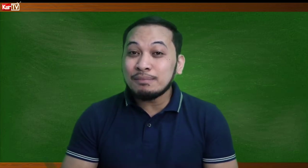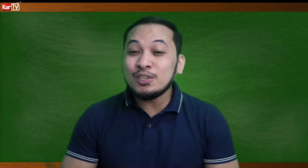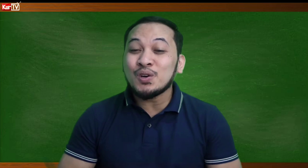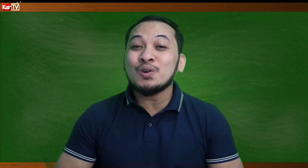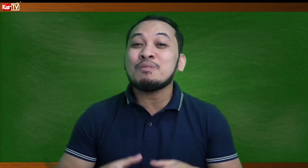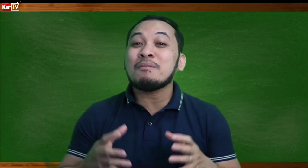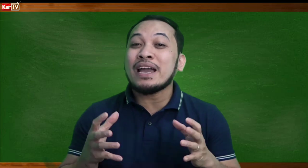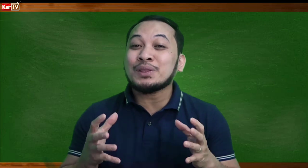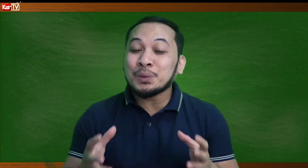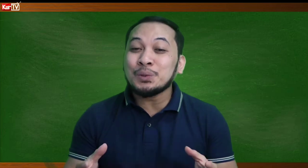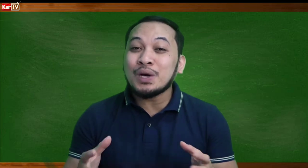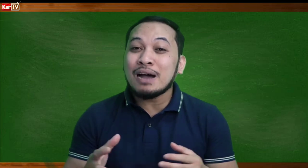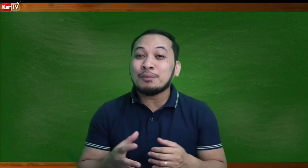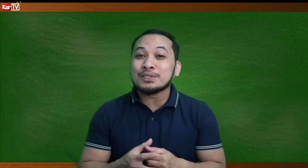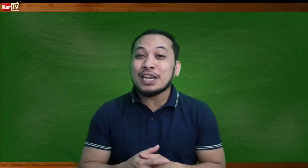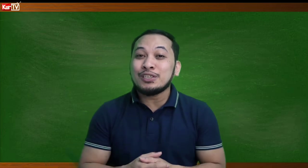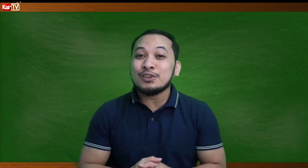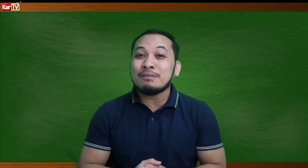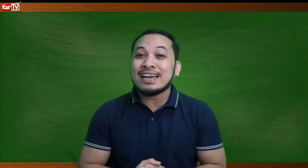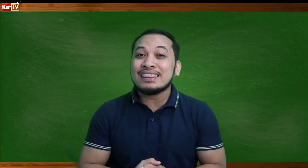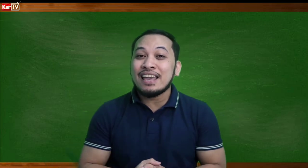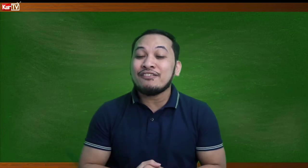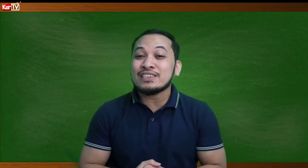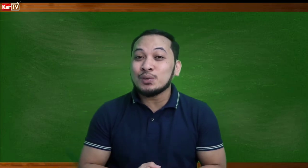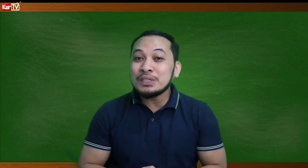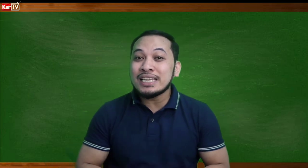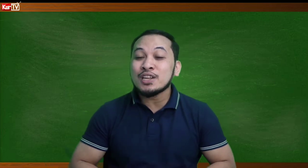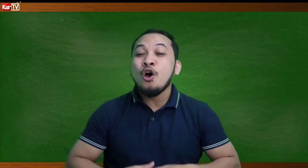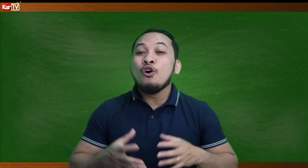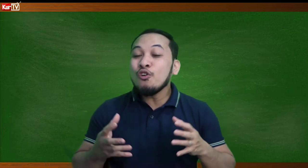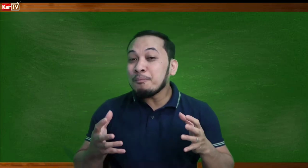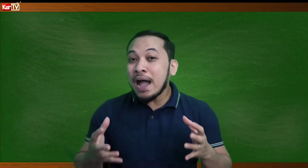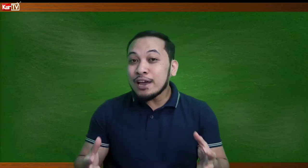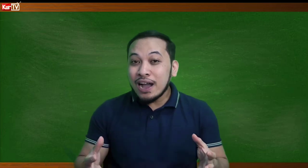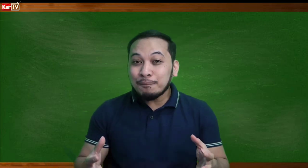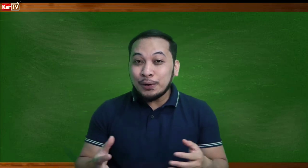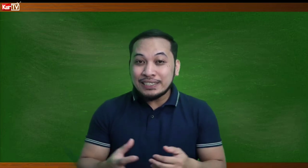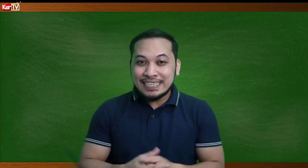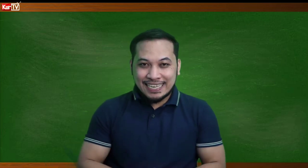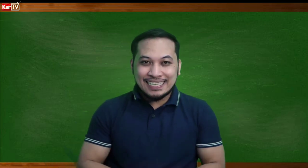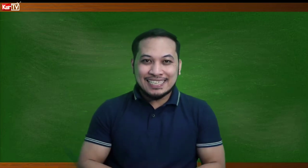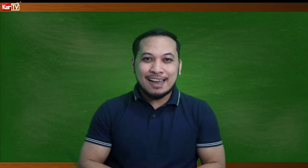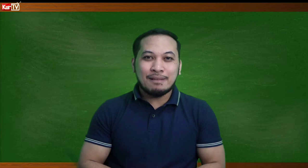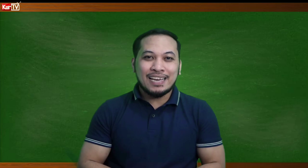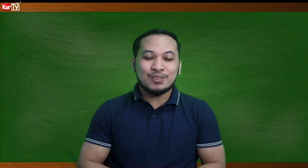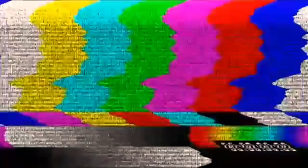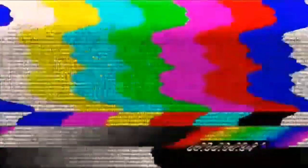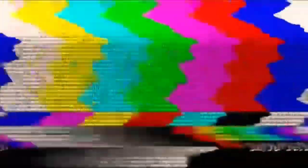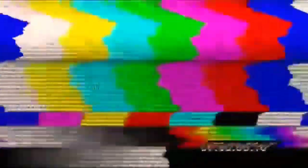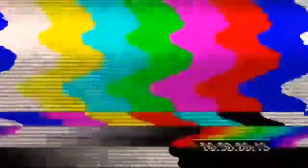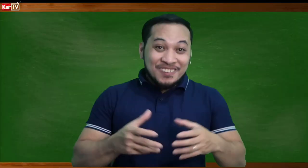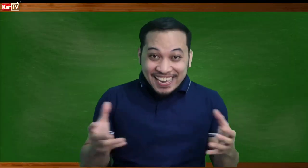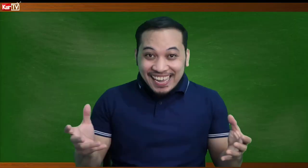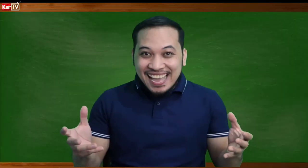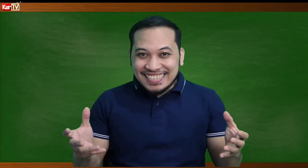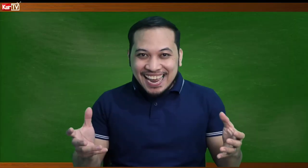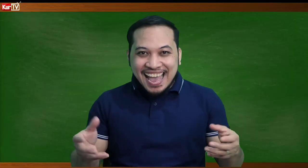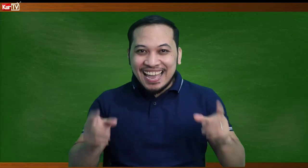ninyo upang maituro nyo nga po sa inyo mga deaf students kung paano nga po isinisenyas ang mga ito. Weekend time!